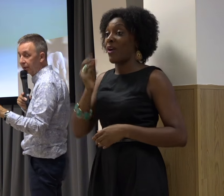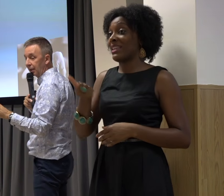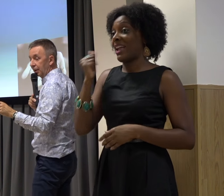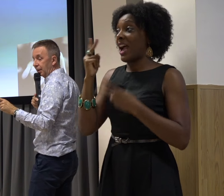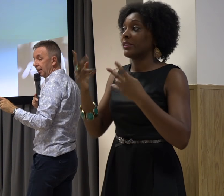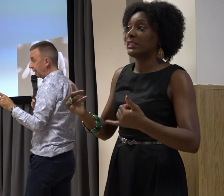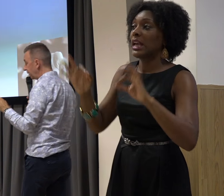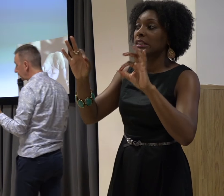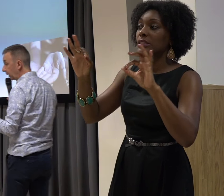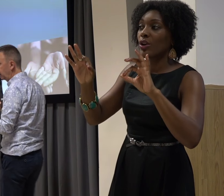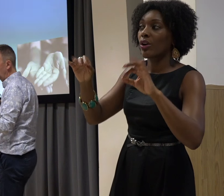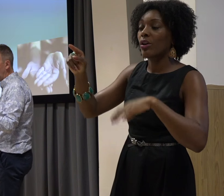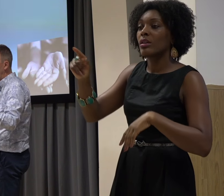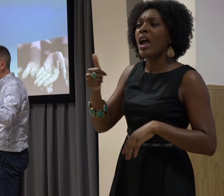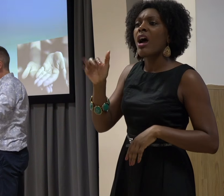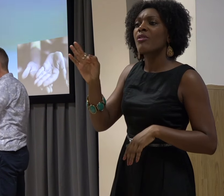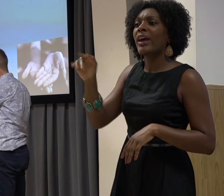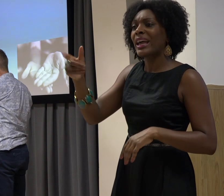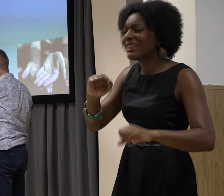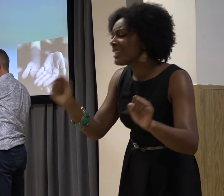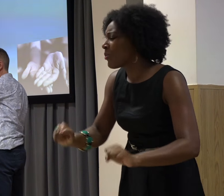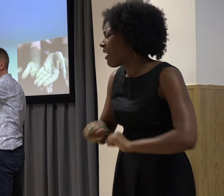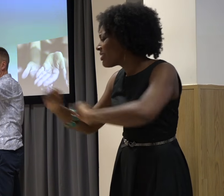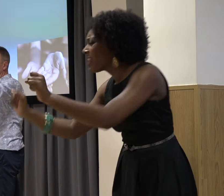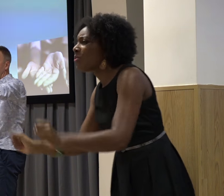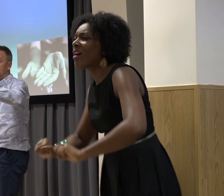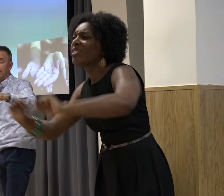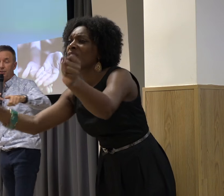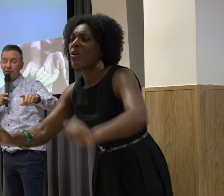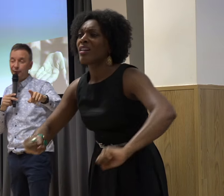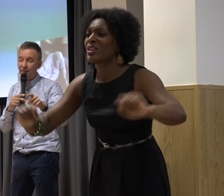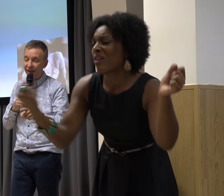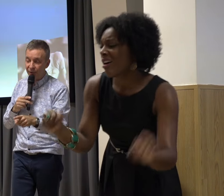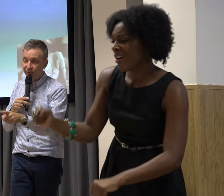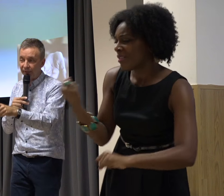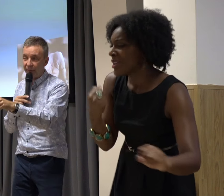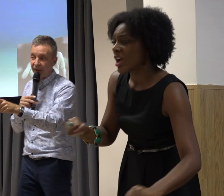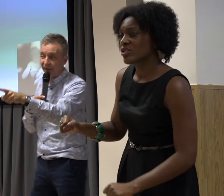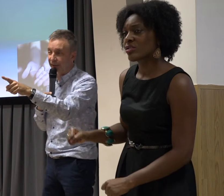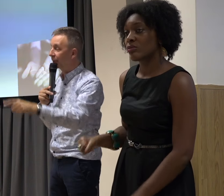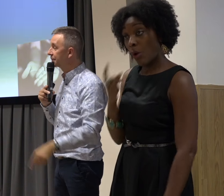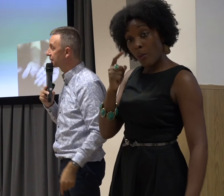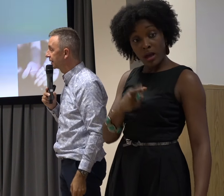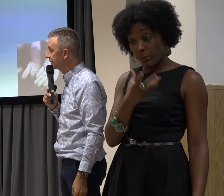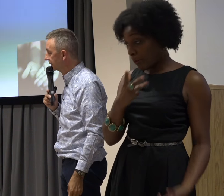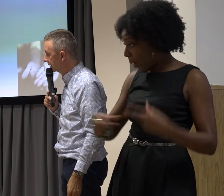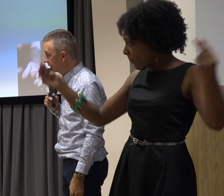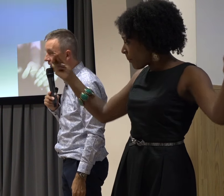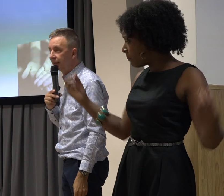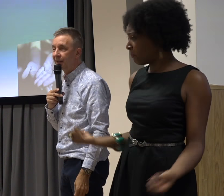heures et il y avait un frère qui était en train de nettoyer ici et qui était en train de faire le ménage. Vous avez remarqué? C'est propre ce